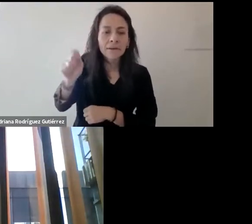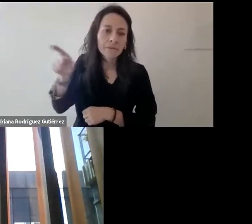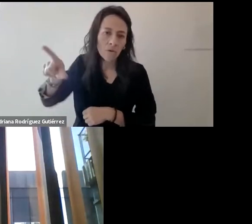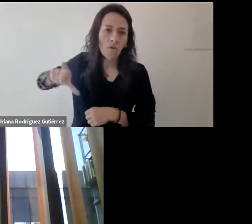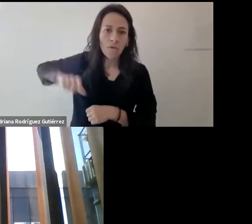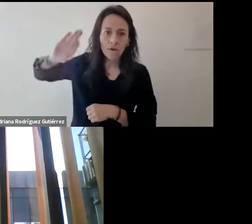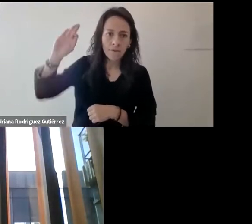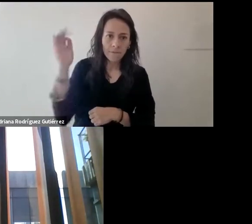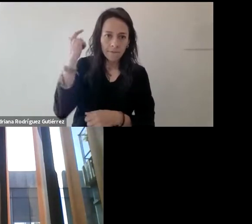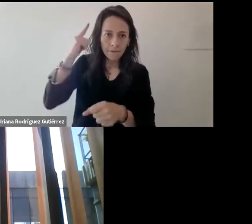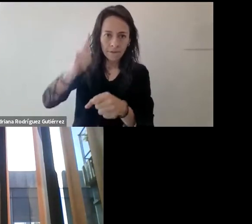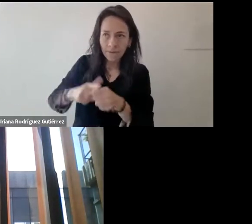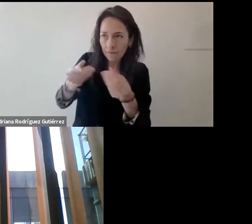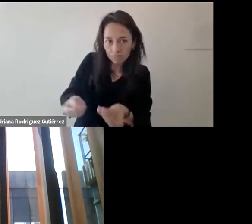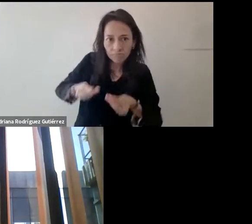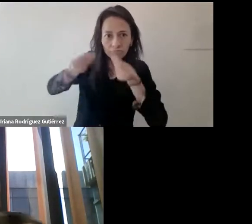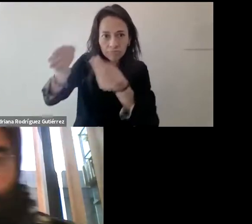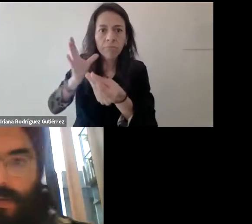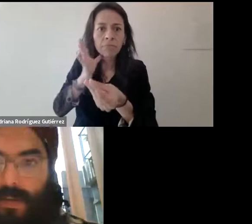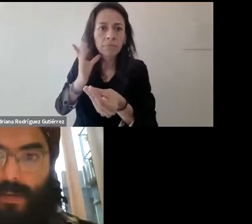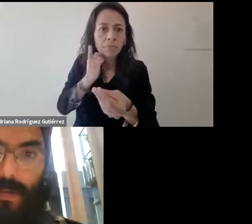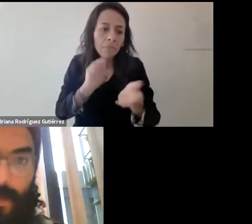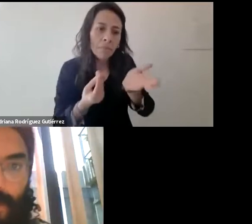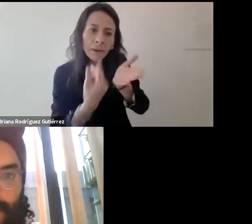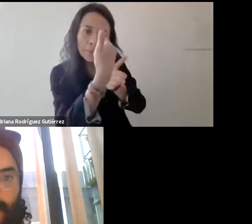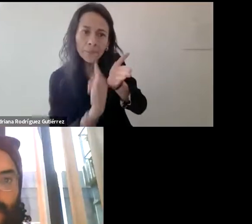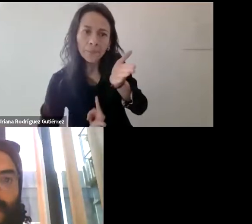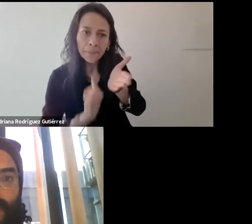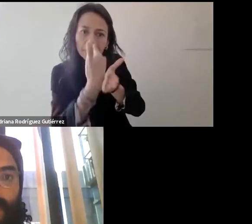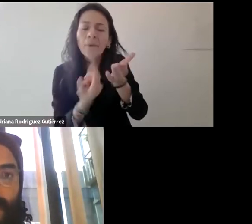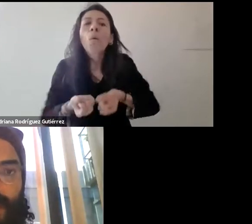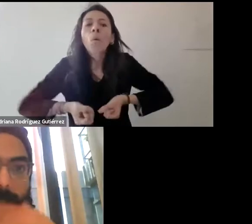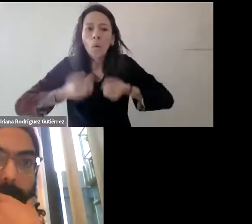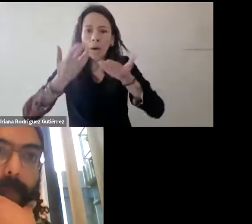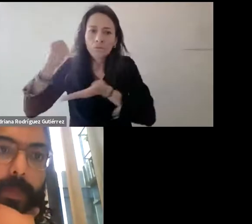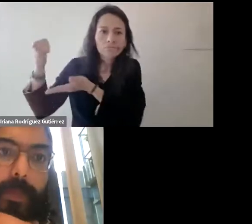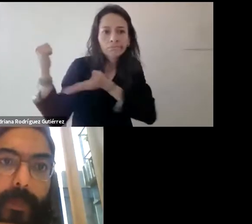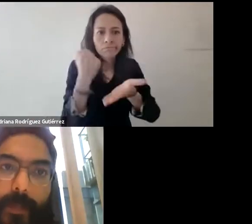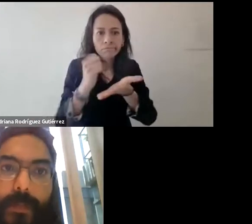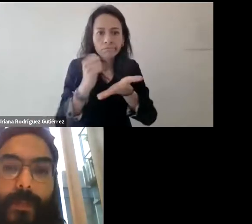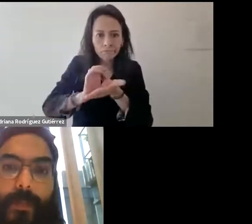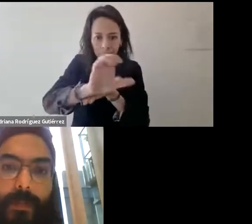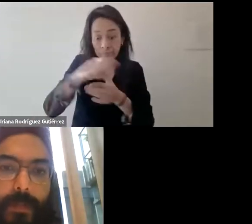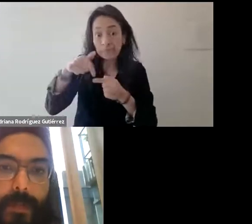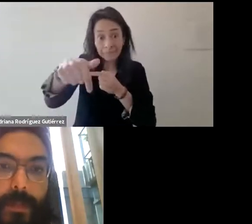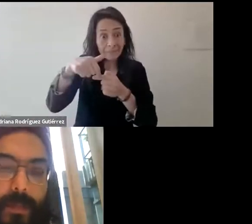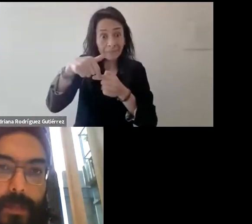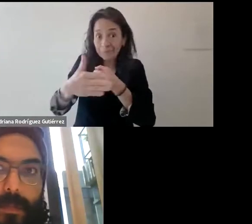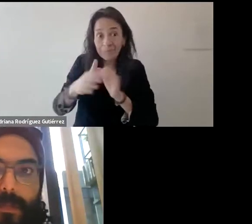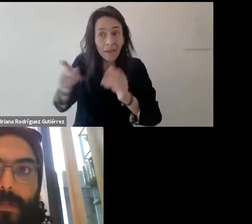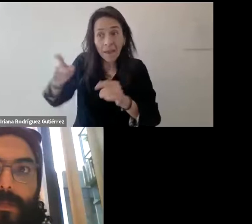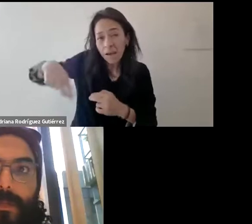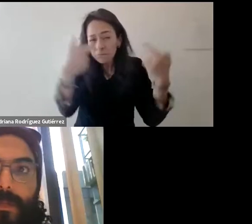al Congreso de la Unión y que tiene que ser aprobado en estos días, y que ahora todos